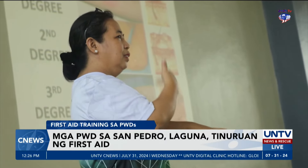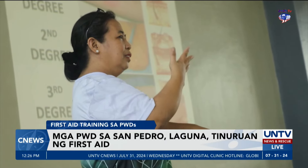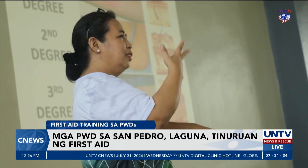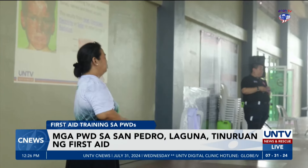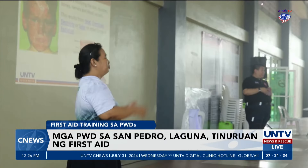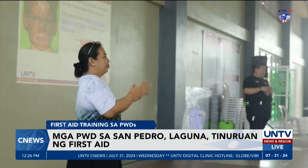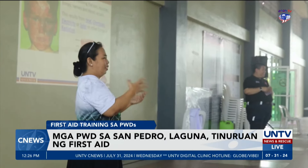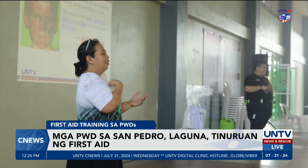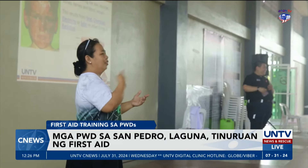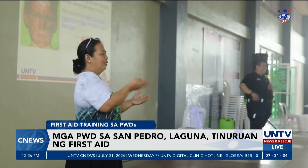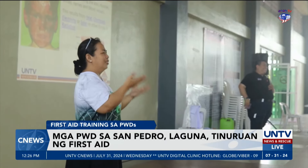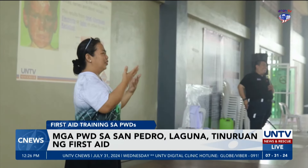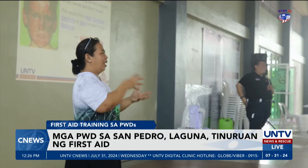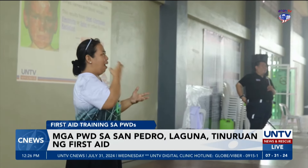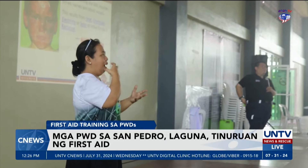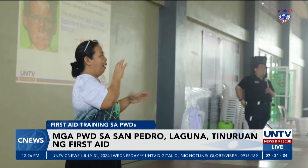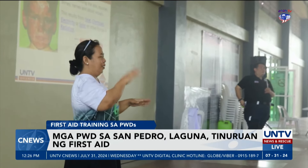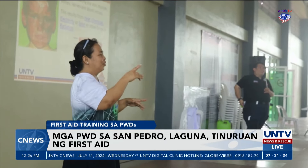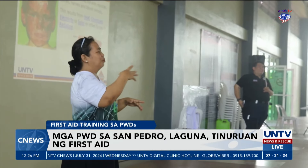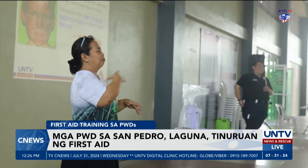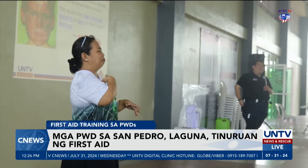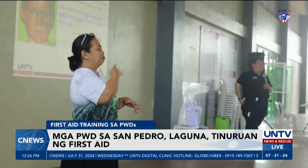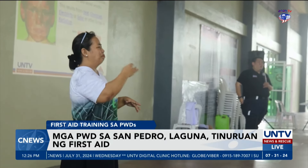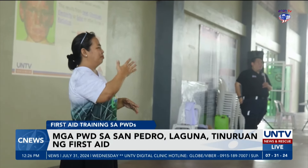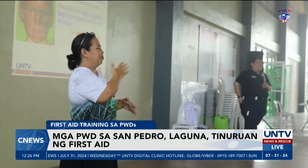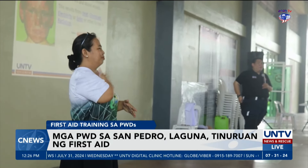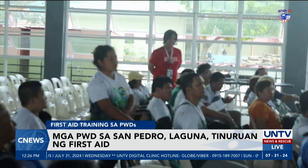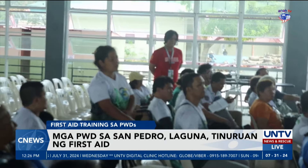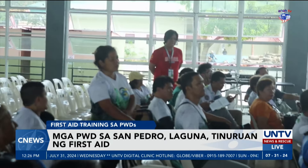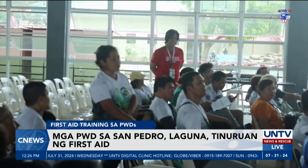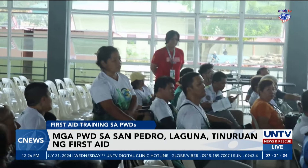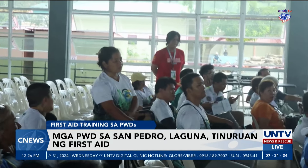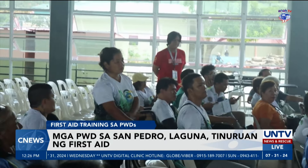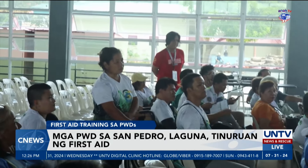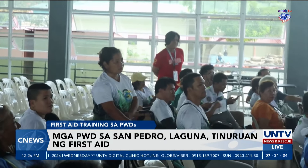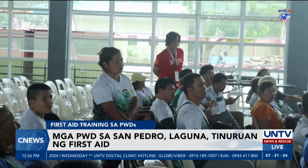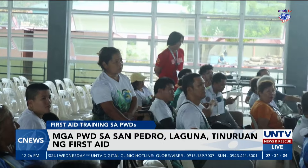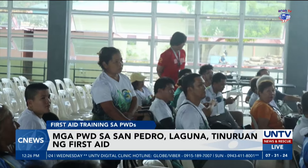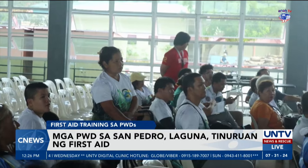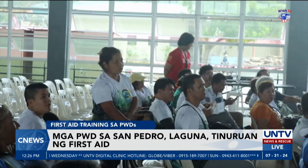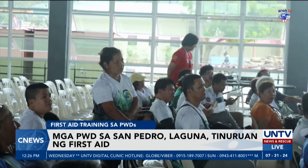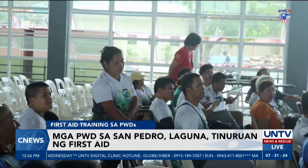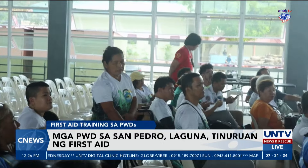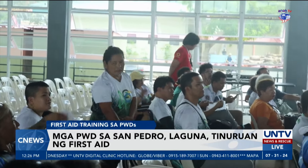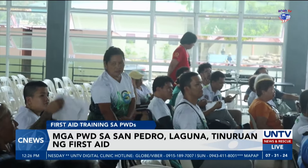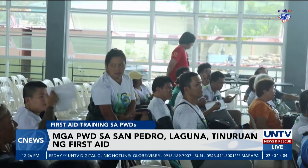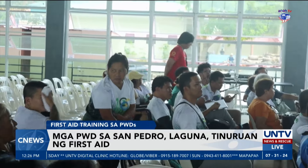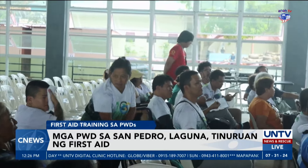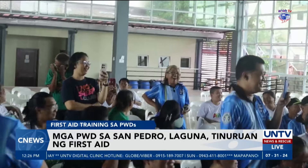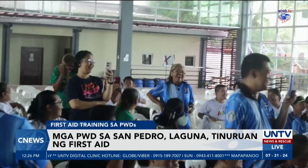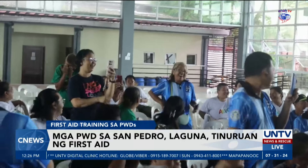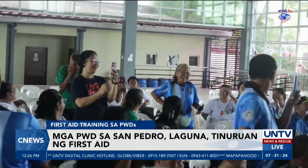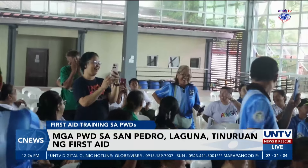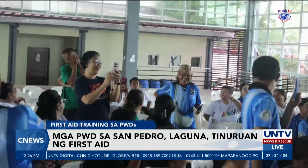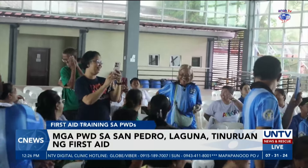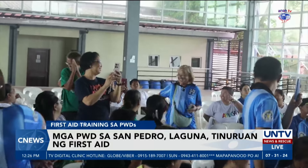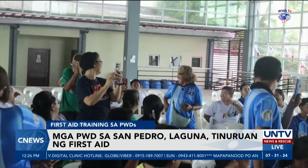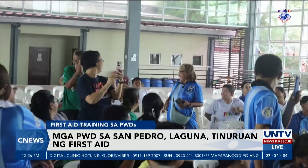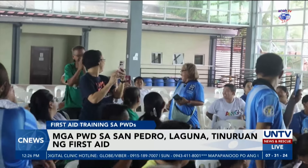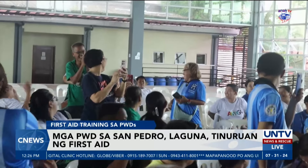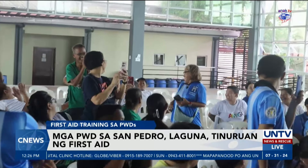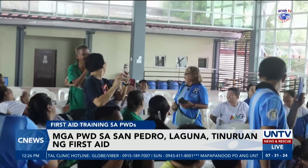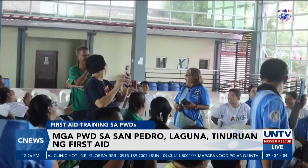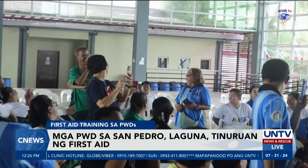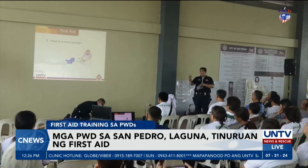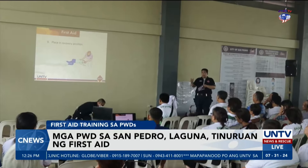na walang kakayahang makapagsalita at makarinig. Kaya mahalaga ang kanyang papel bilang sign language interpreter sa isinagawang